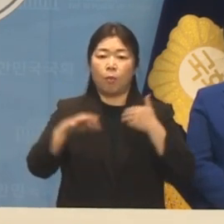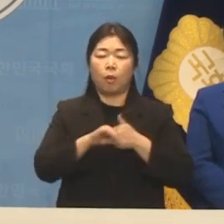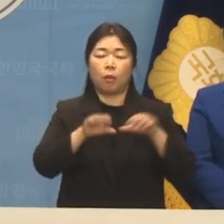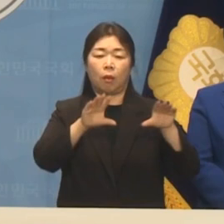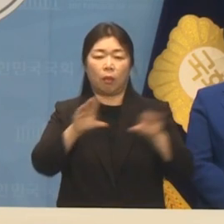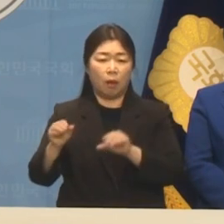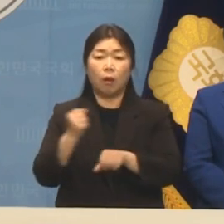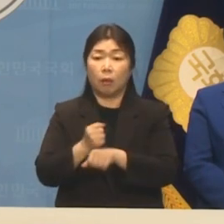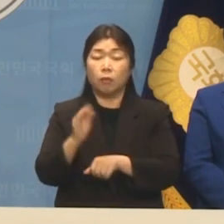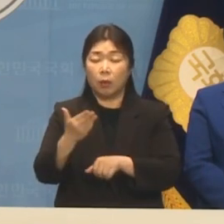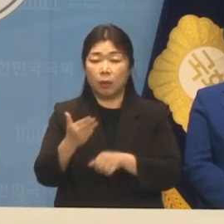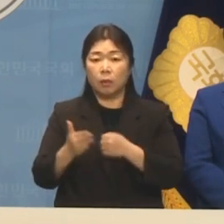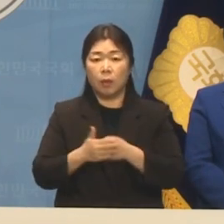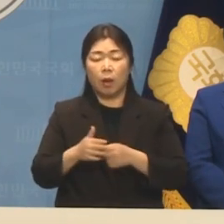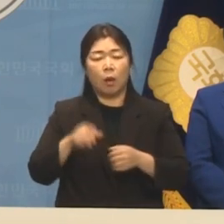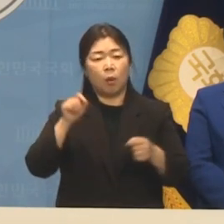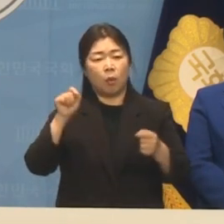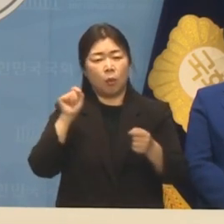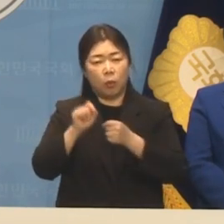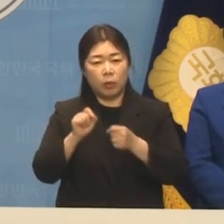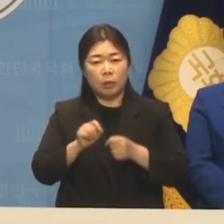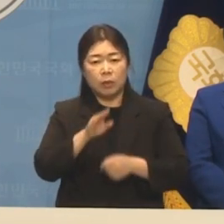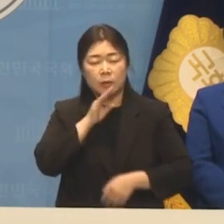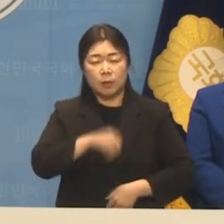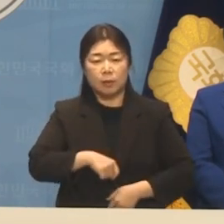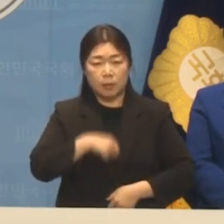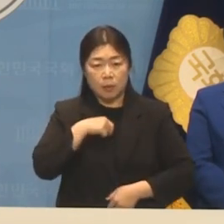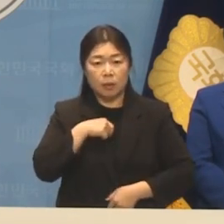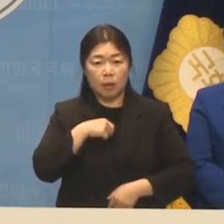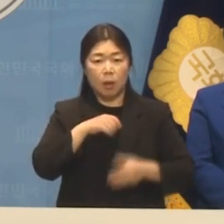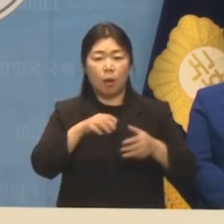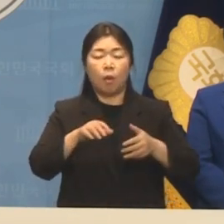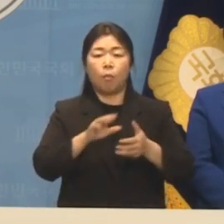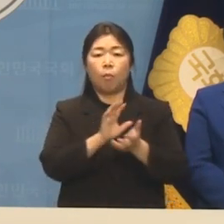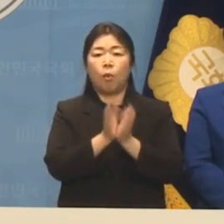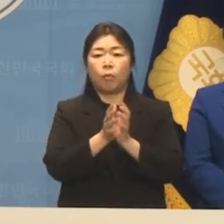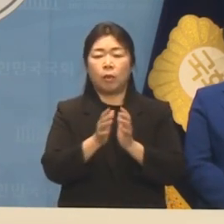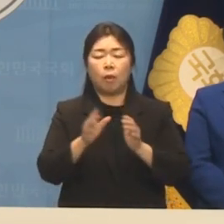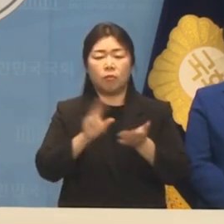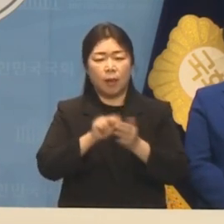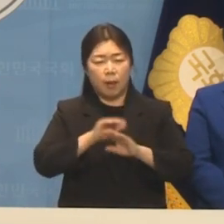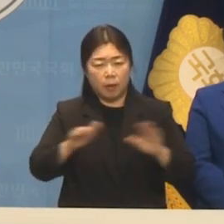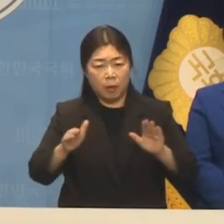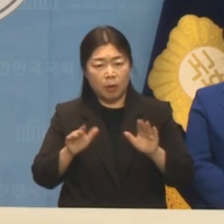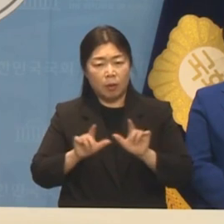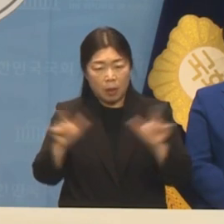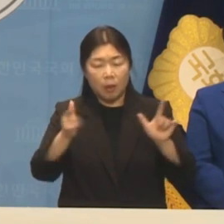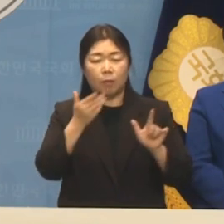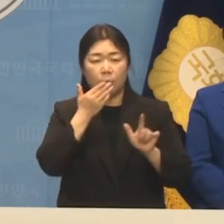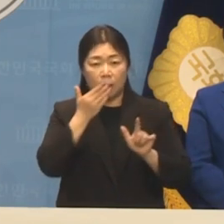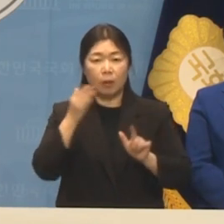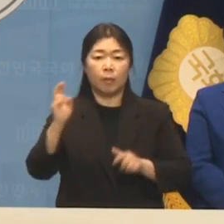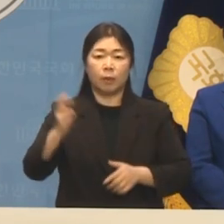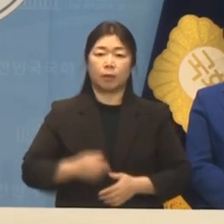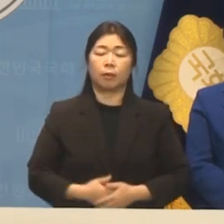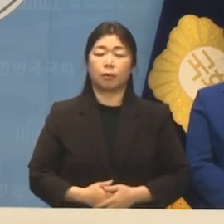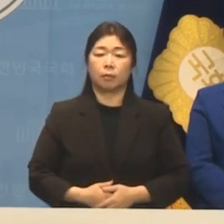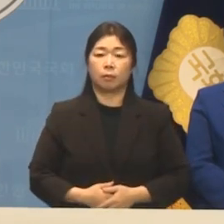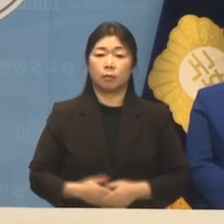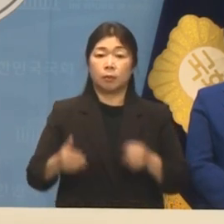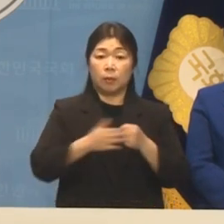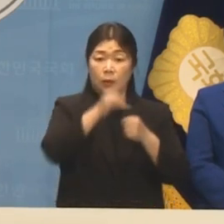봄은 오고야 말 것이다. 윤석열 대통령과 정부는 이태원 참사 유가족들의 눈물을